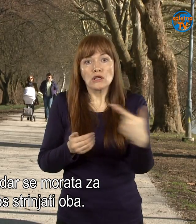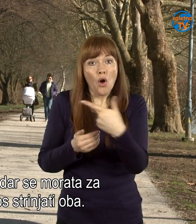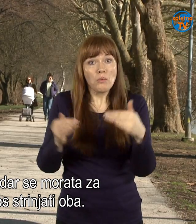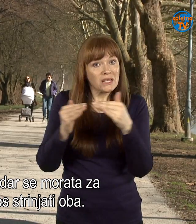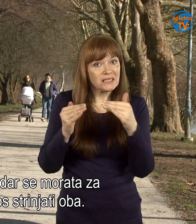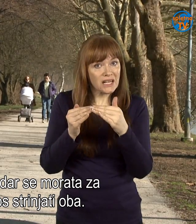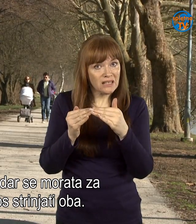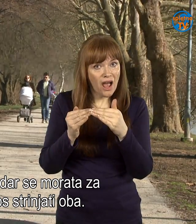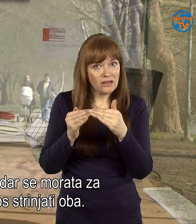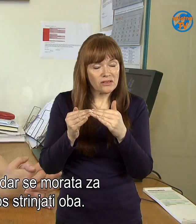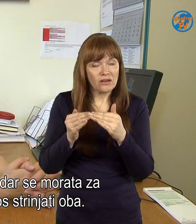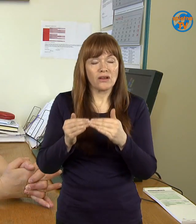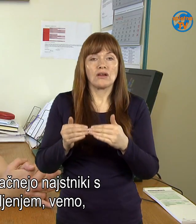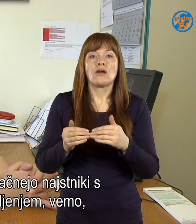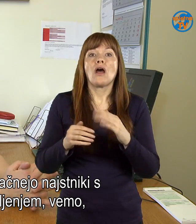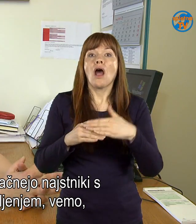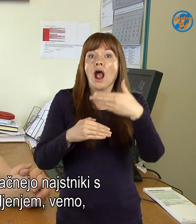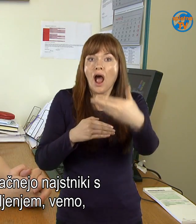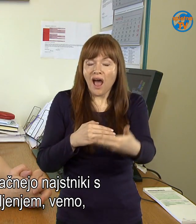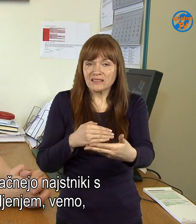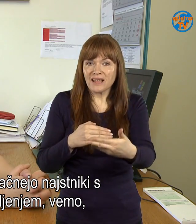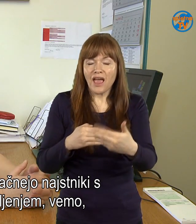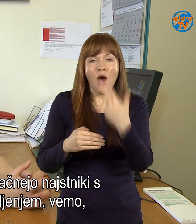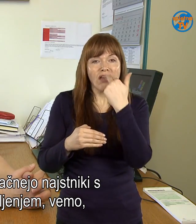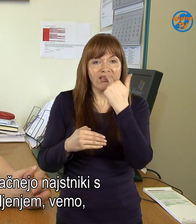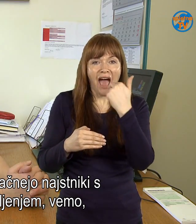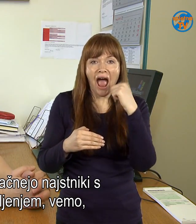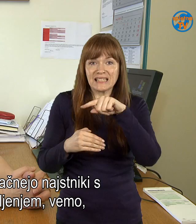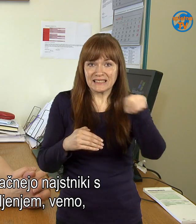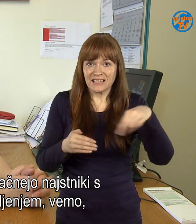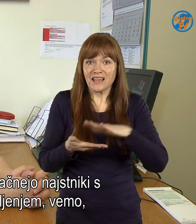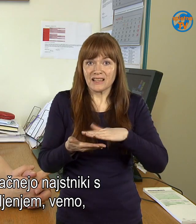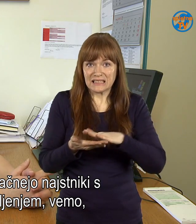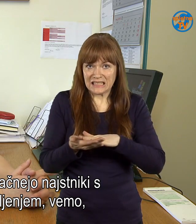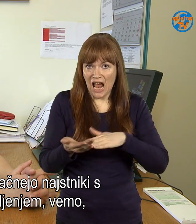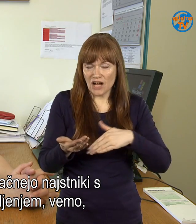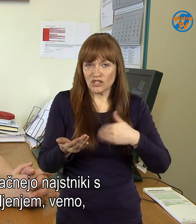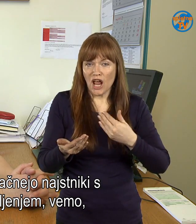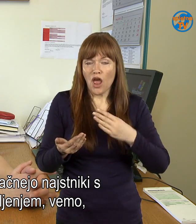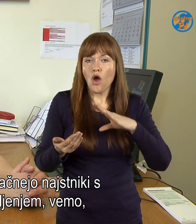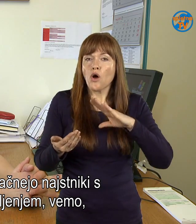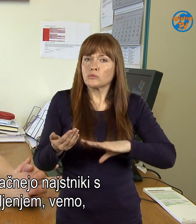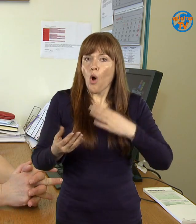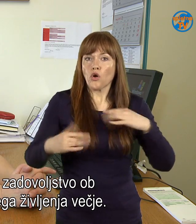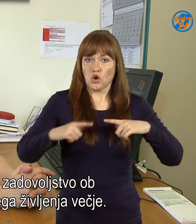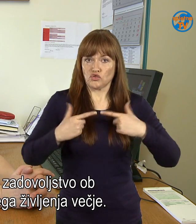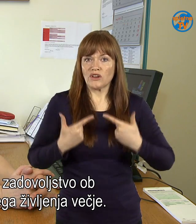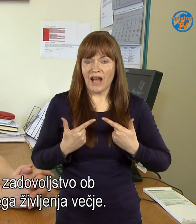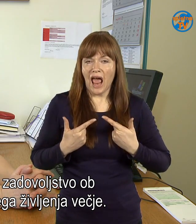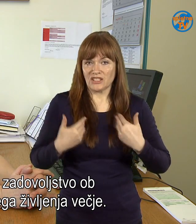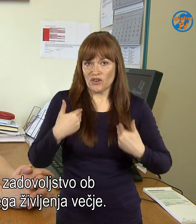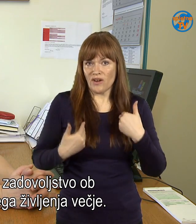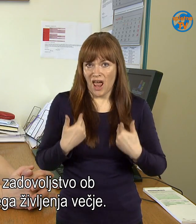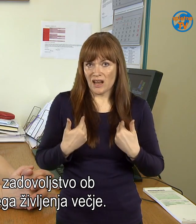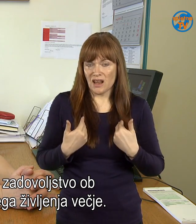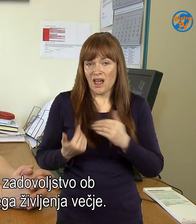morata strinjati oba. Kasneje, kot začnejo najstniki s spolnim življenjem, vemo, da